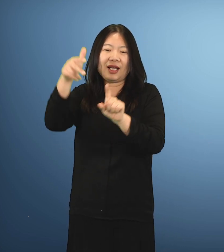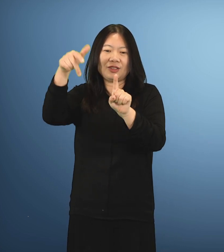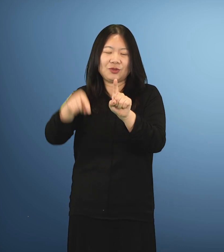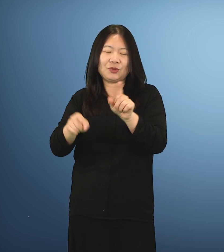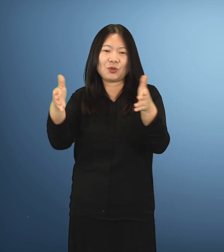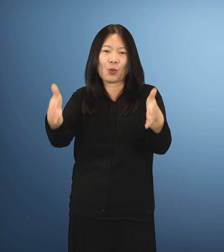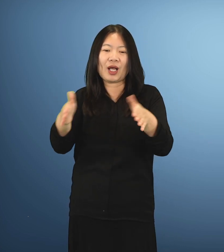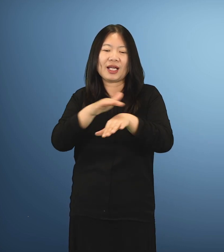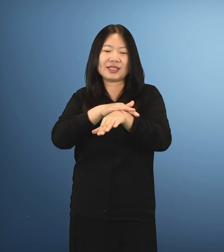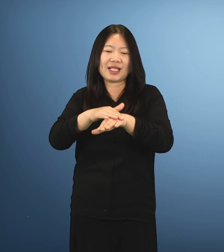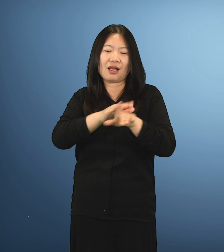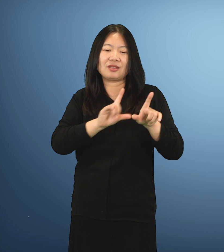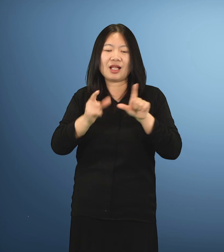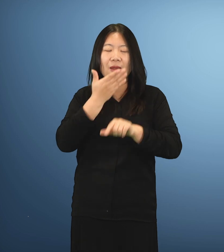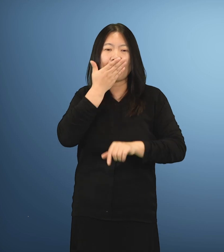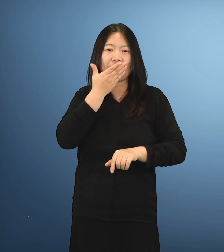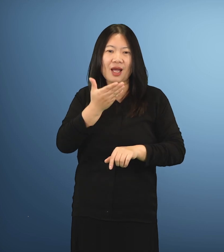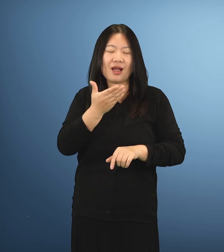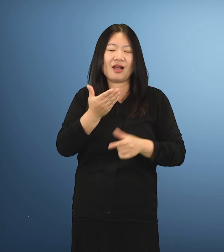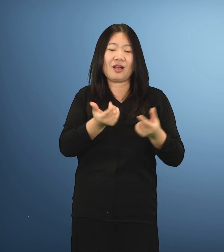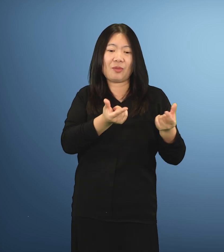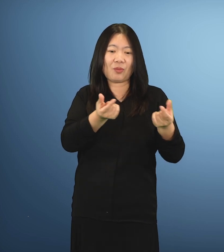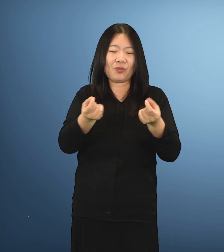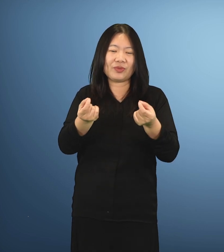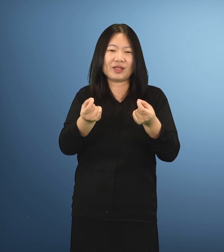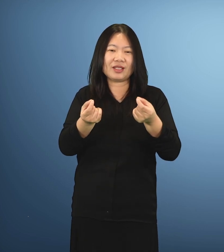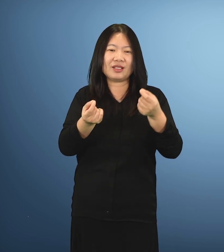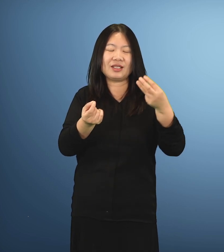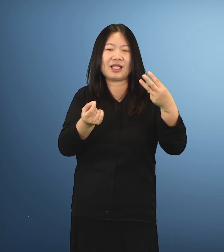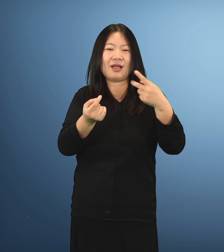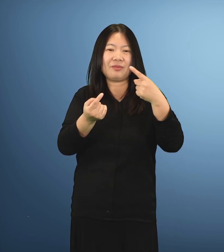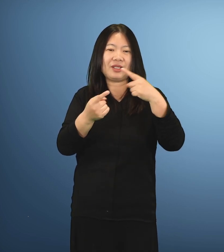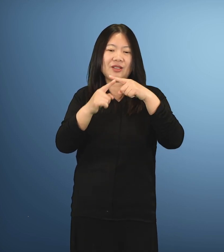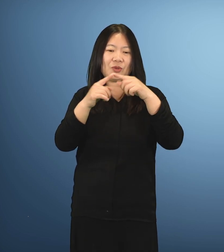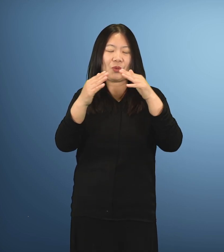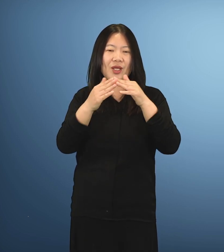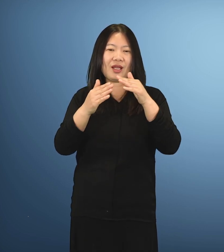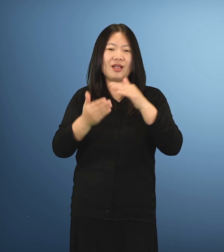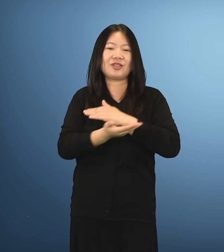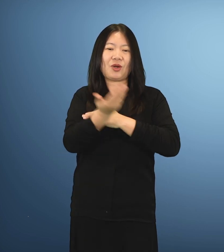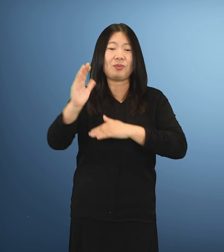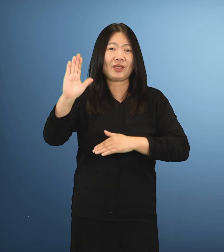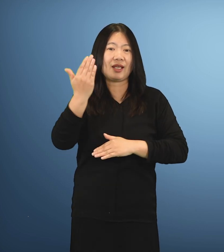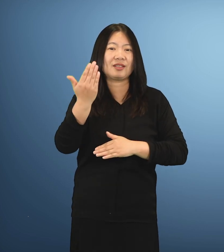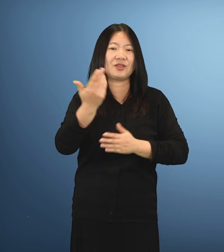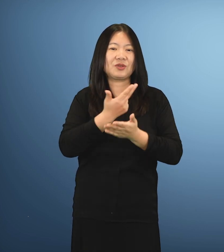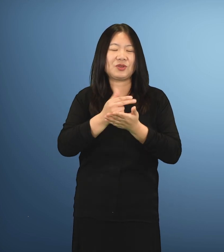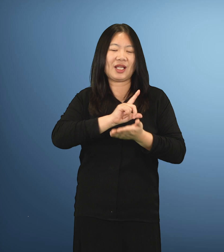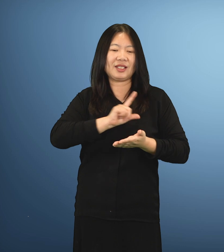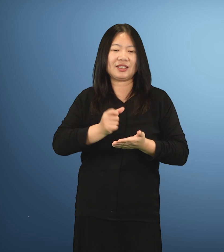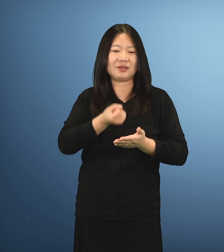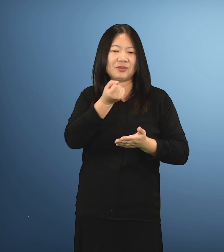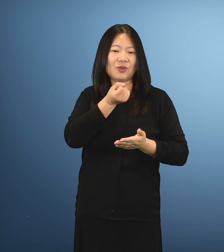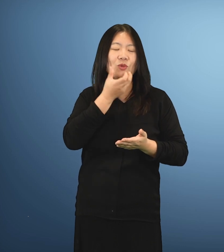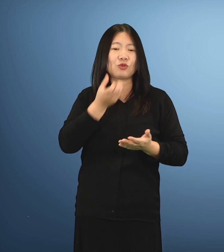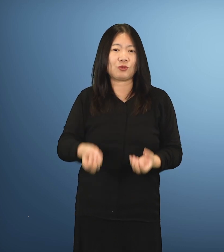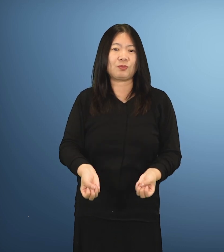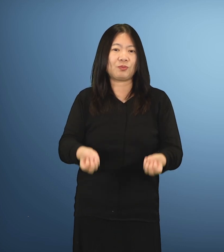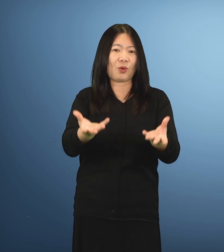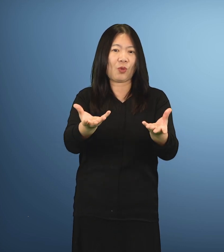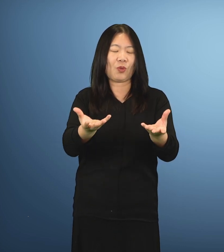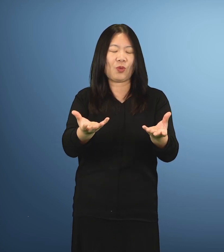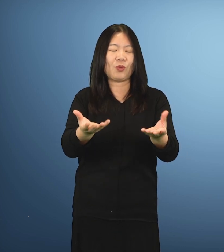잘 감당할 수 있는 우리 모든 3일의 성도들이 될 수 있기를 주님의 이름으로